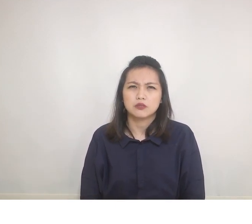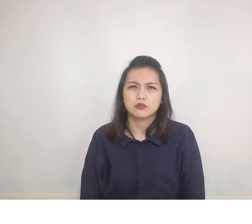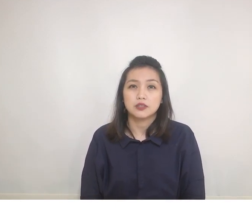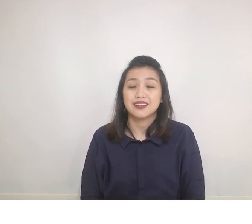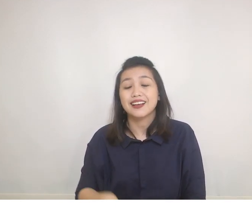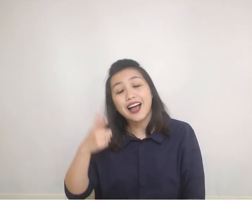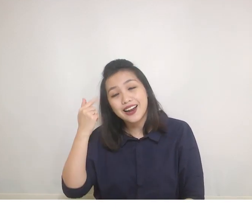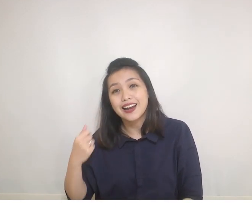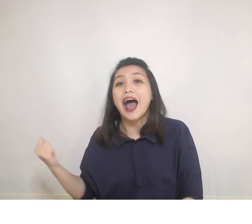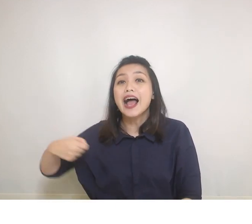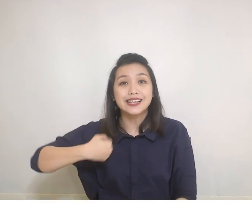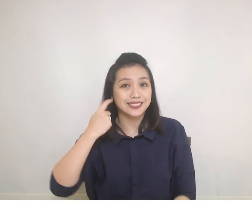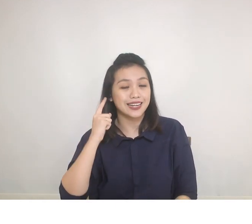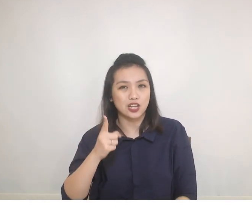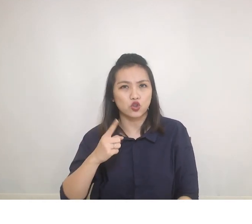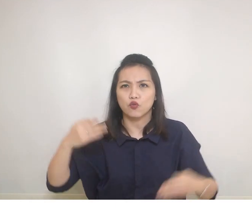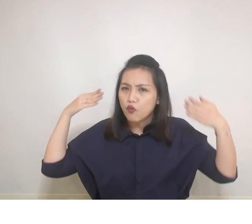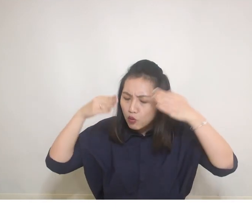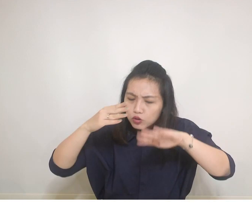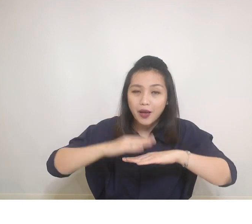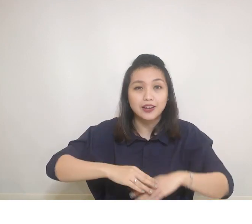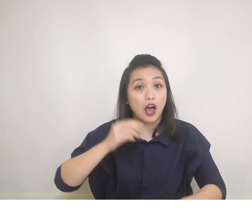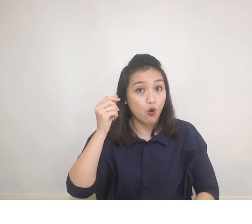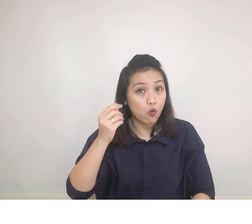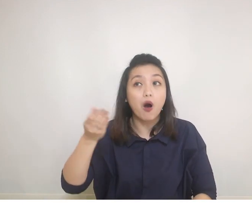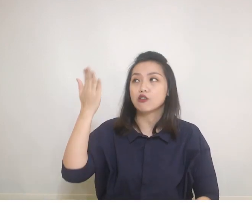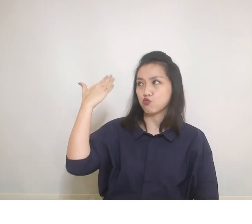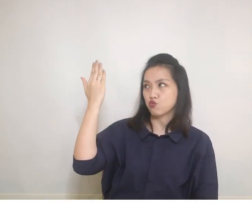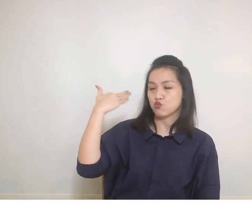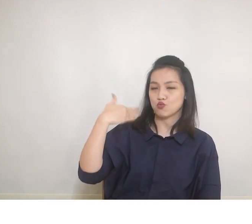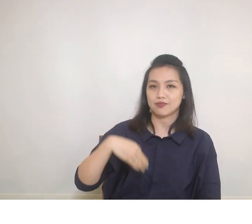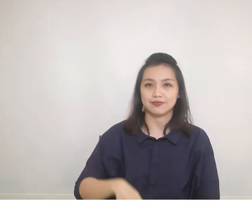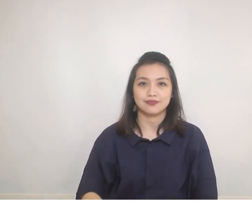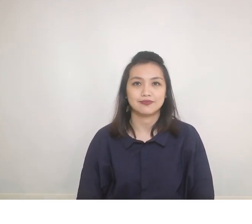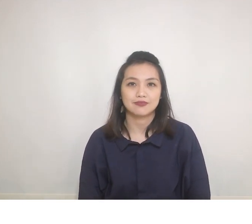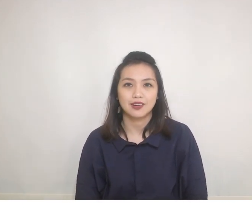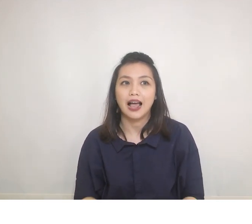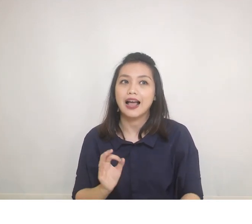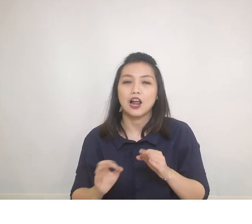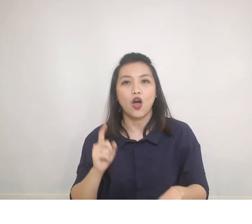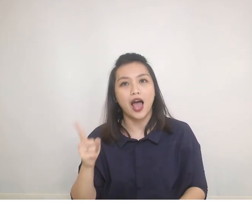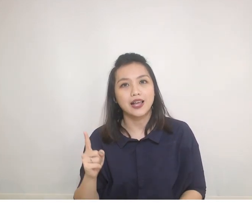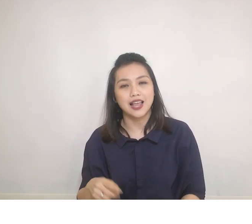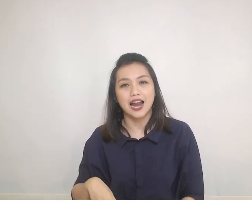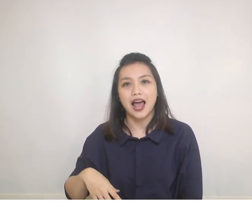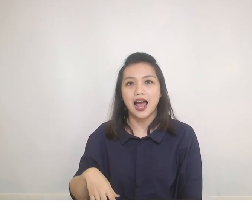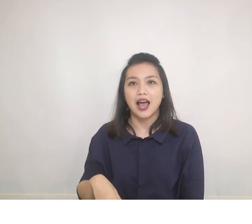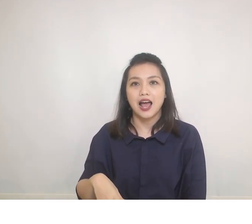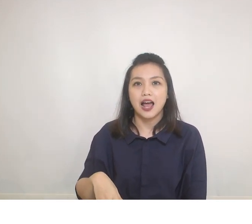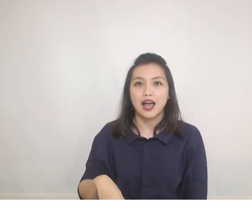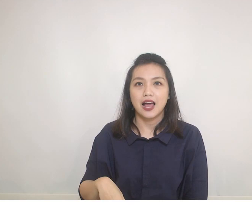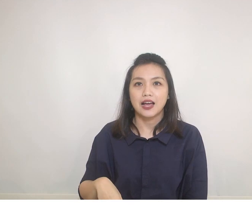Alasannya pekerjaan enggak bisa ditinggal seperti itu terus. Jadi perubahan memang ada saat ikut di titik baliknya di MT Singapura